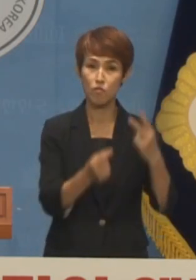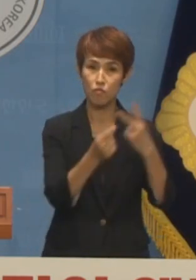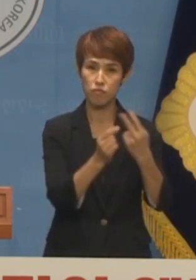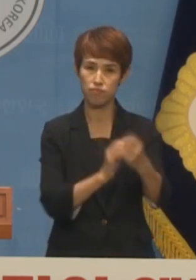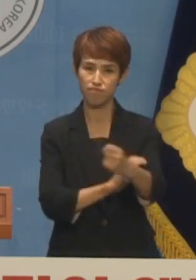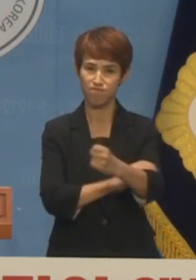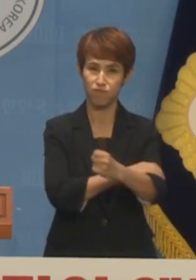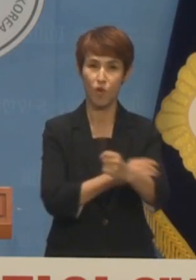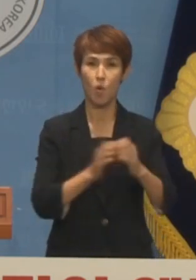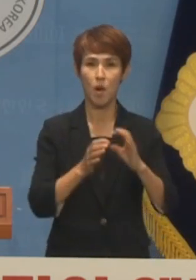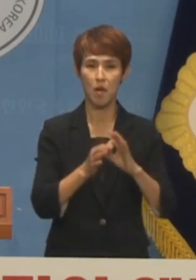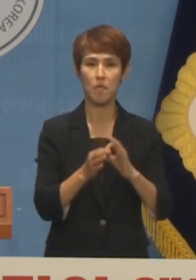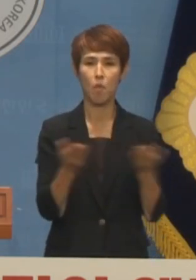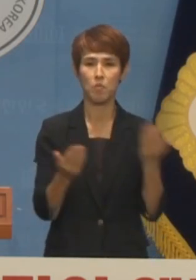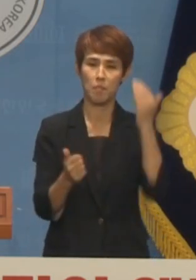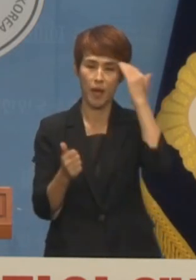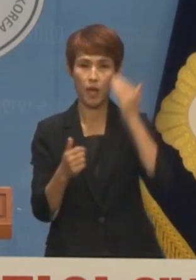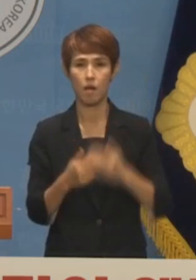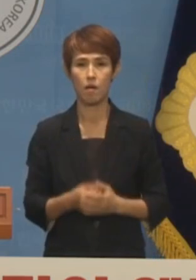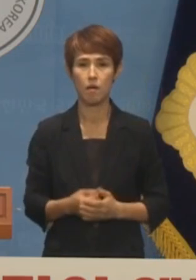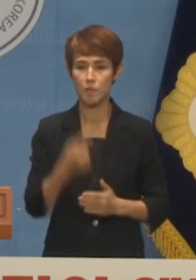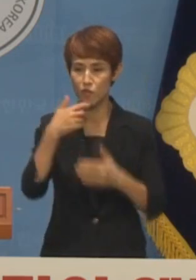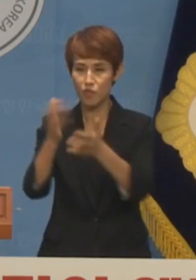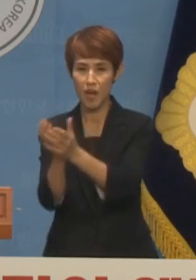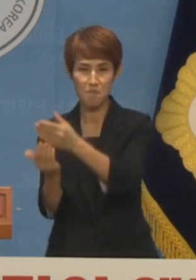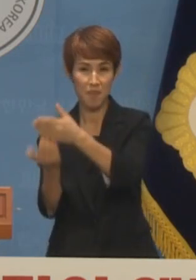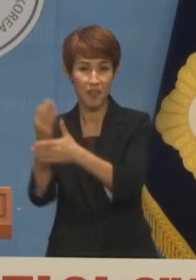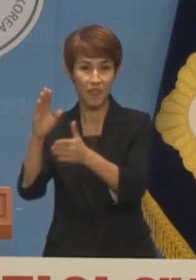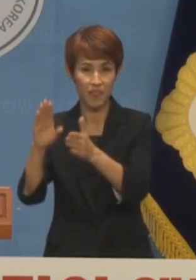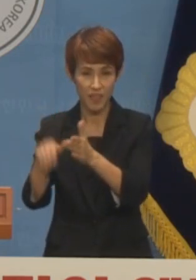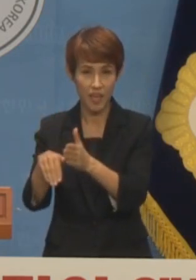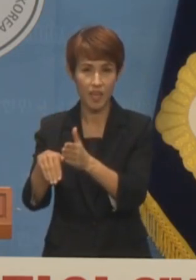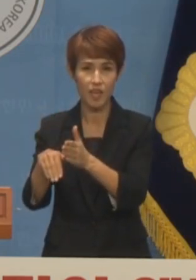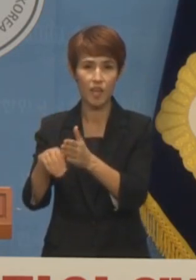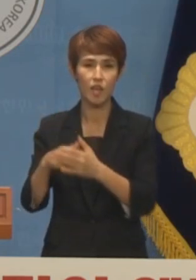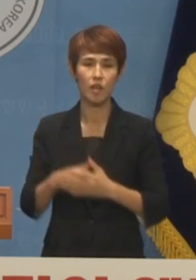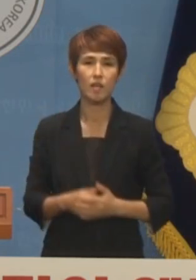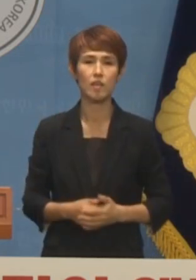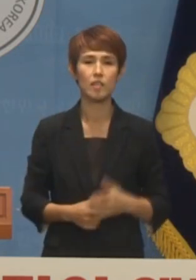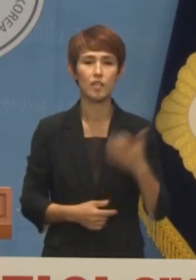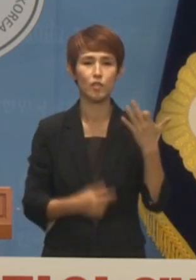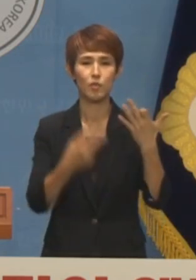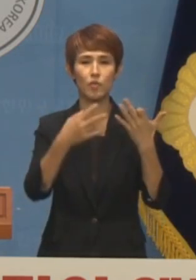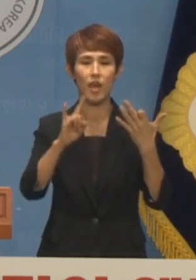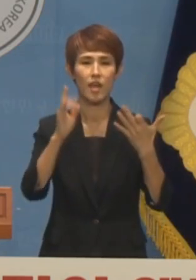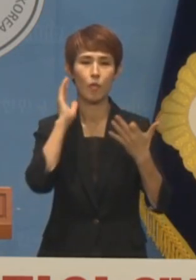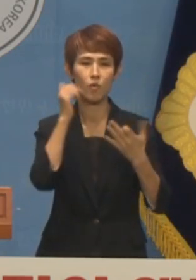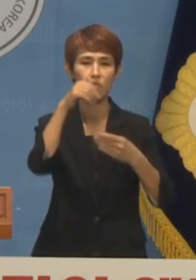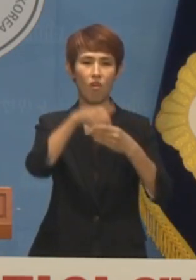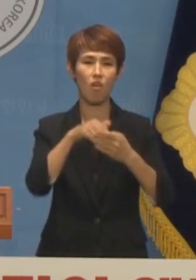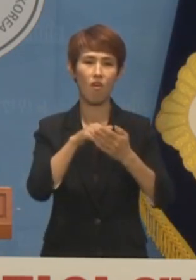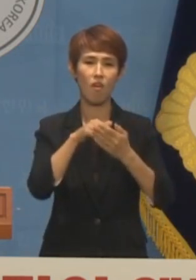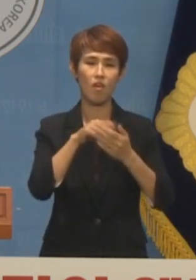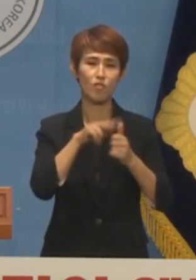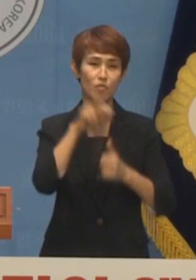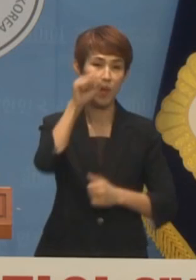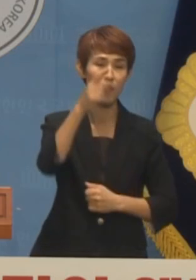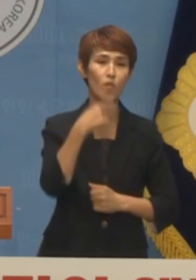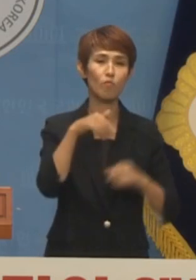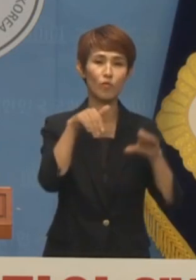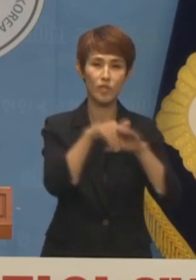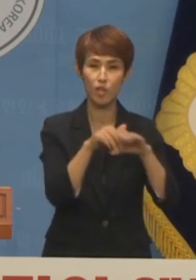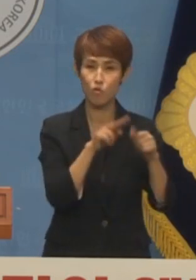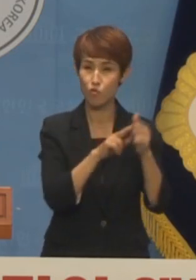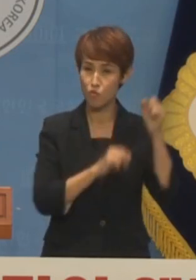점, 드루킹 사건에서 김경수 전 경남도지사는 19대 대선에 출마한 문재인 후보와